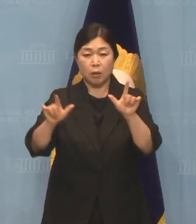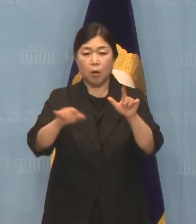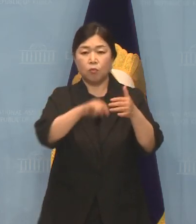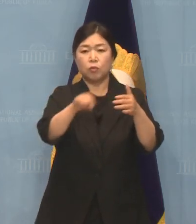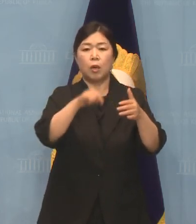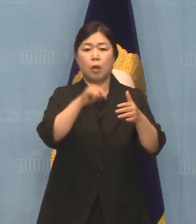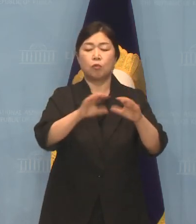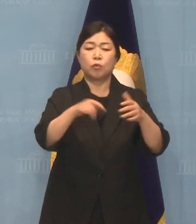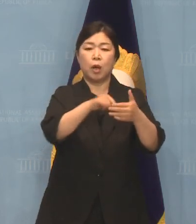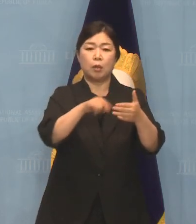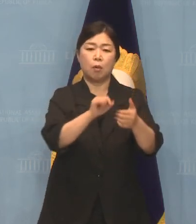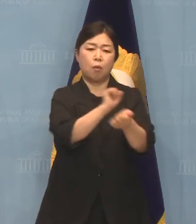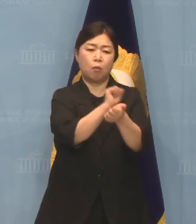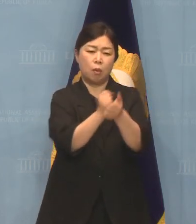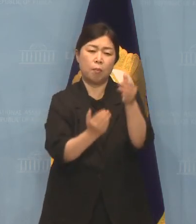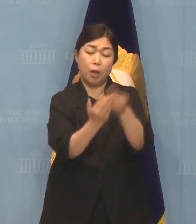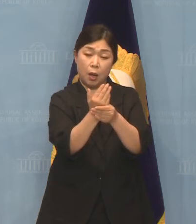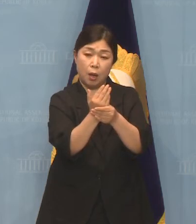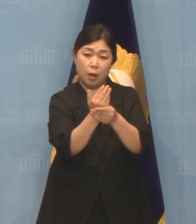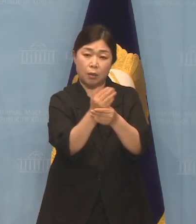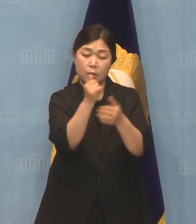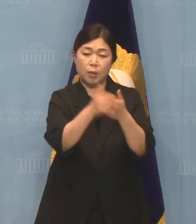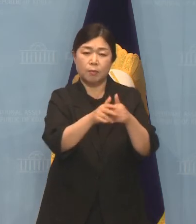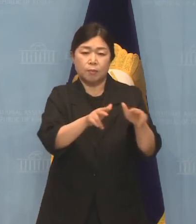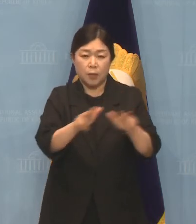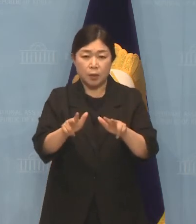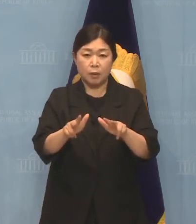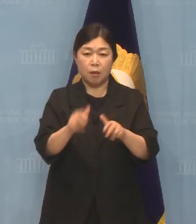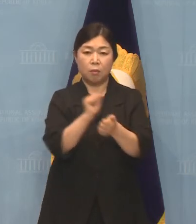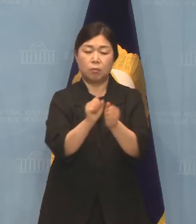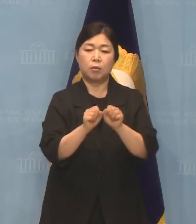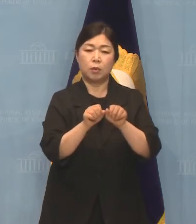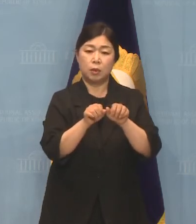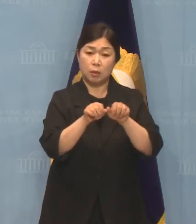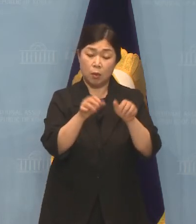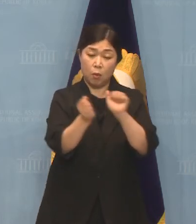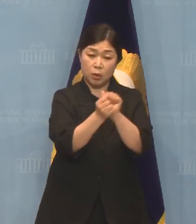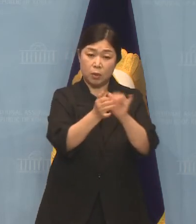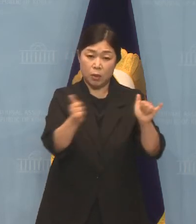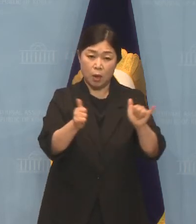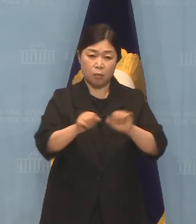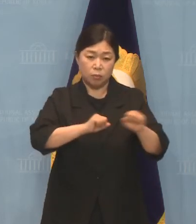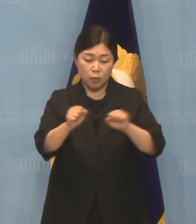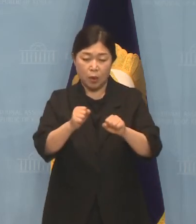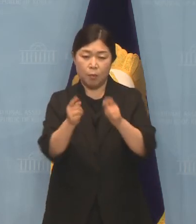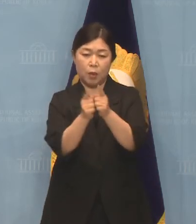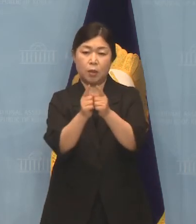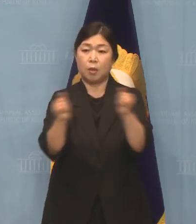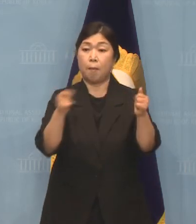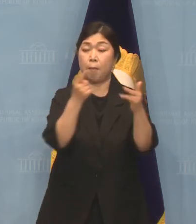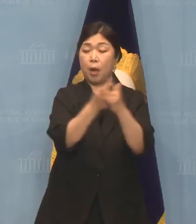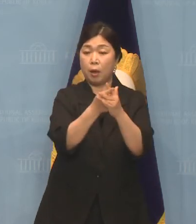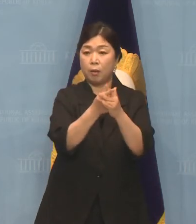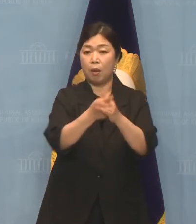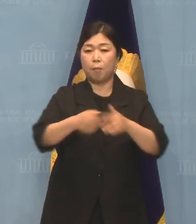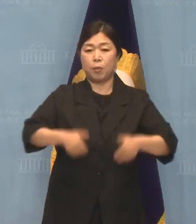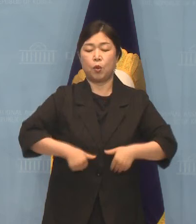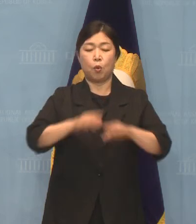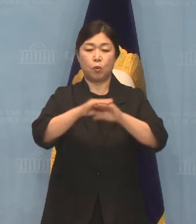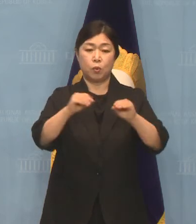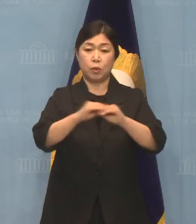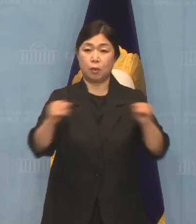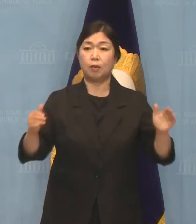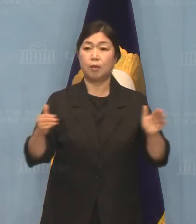코로나19 확진자 발생에 따라서 국회는 신속히 확진자 동선과 접촉자를 파악하여 필요한 조치를